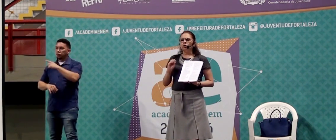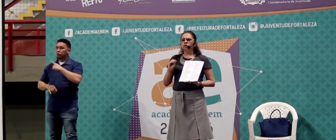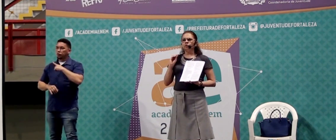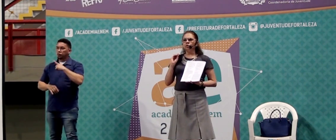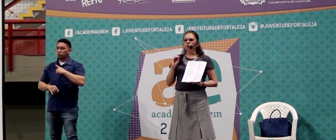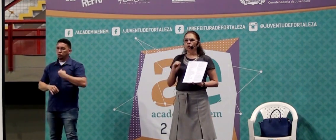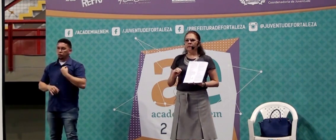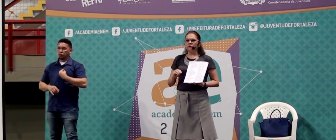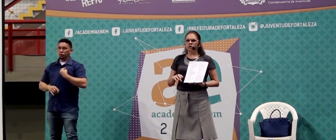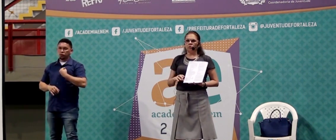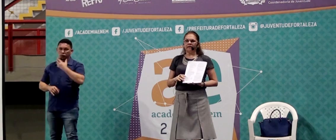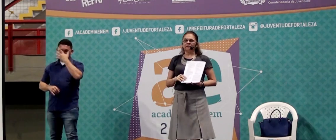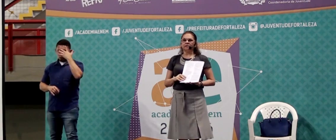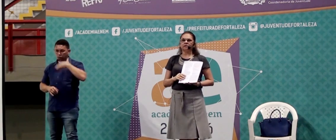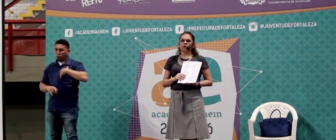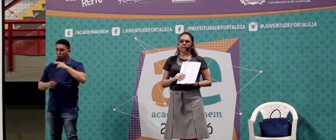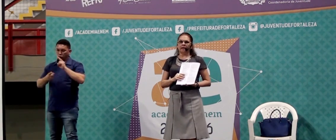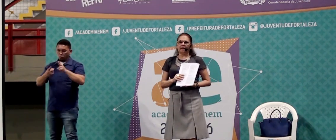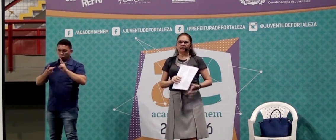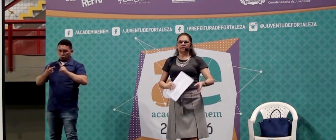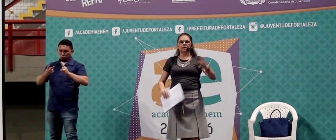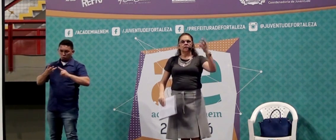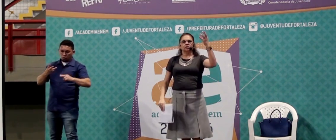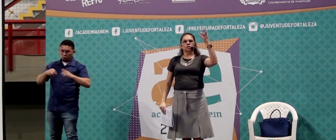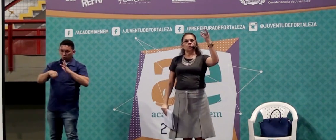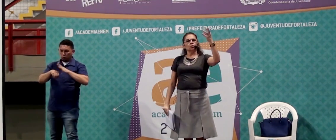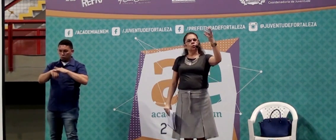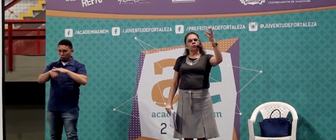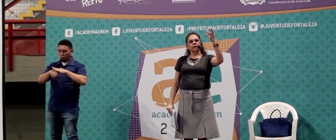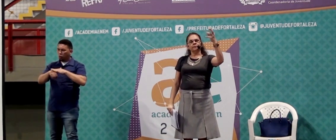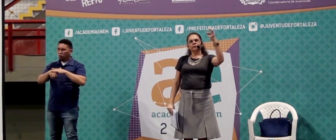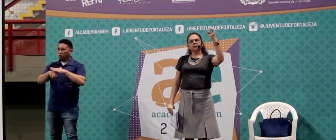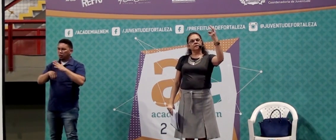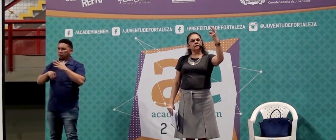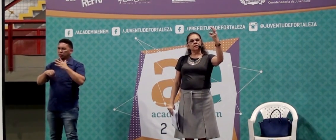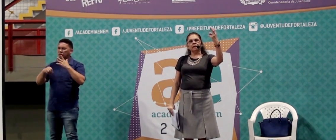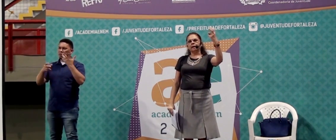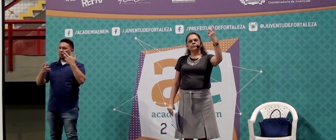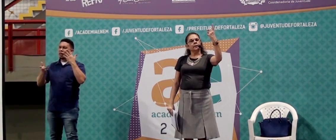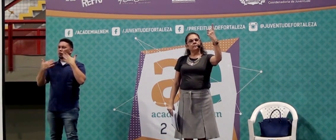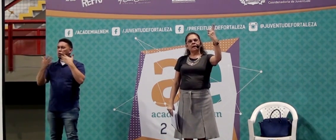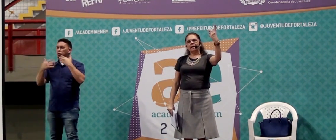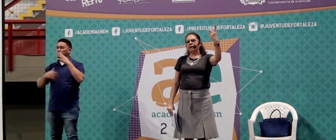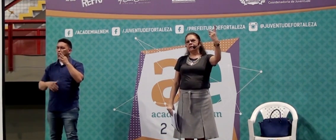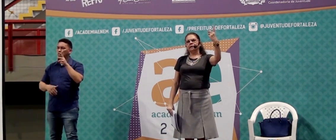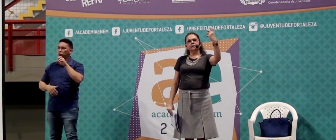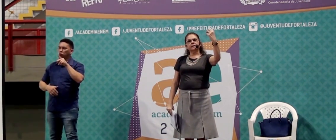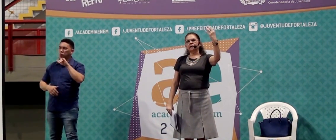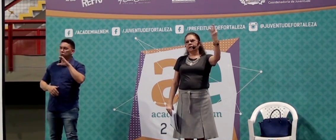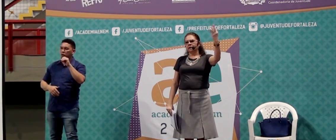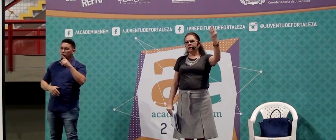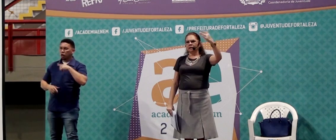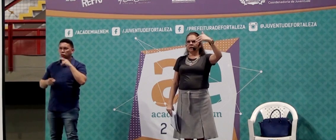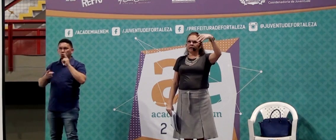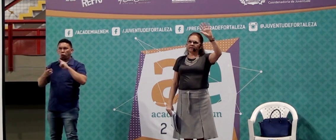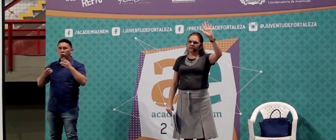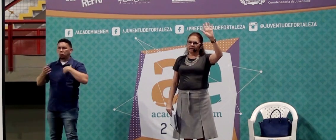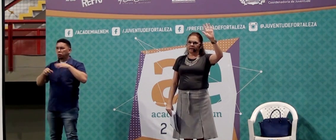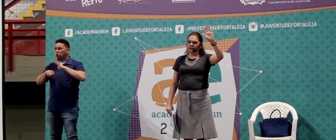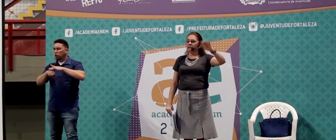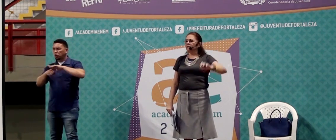que todo nome de doenças tropicais, chikungunya, zika, malária,